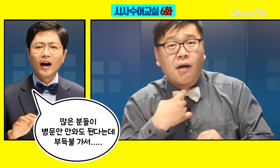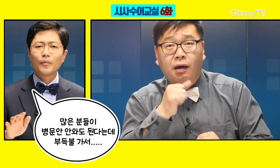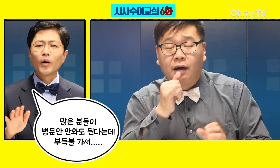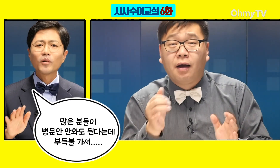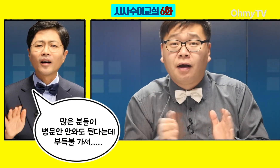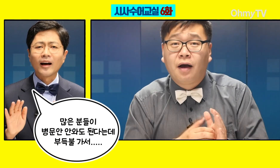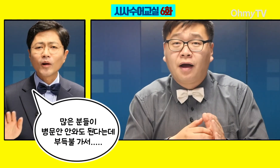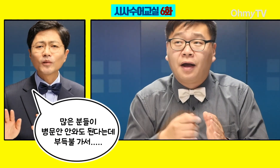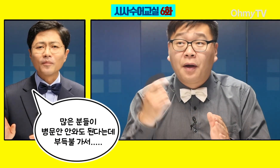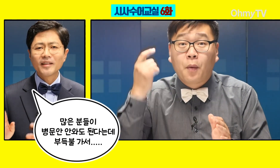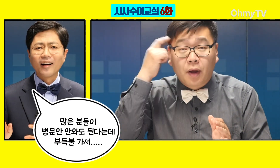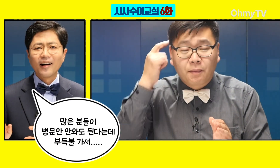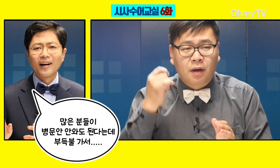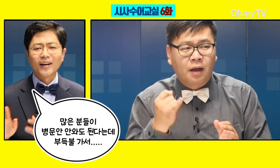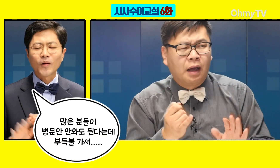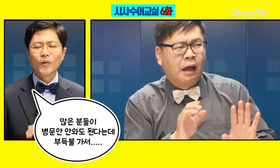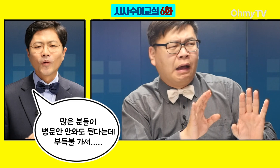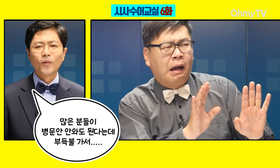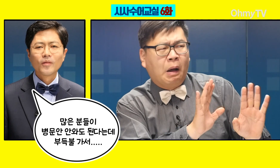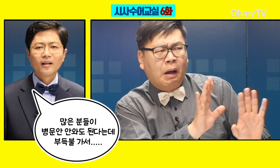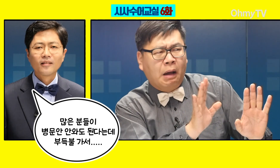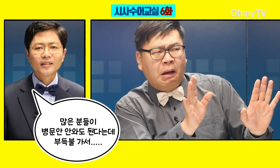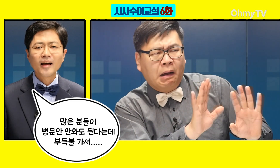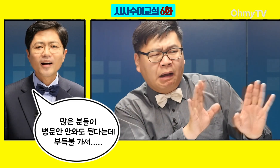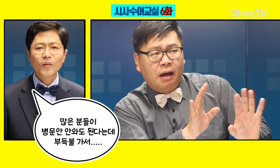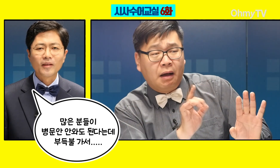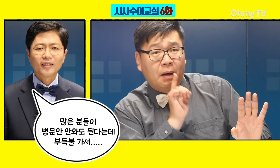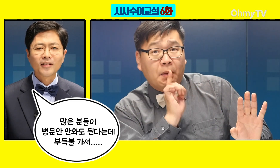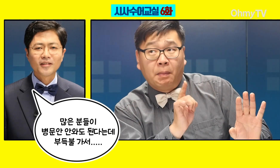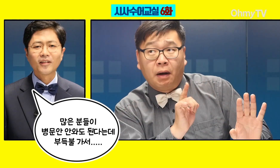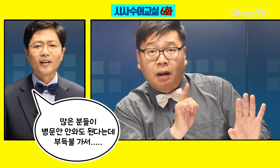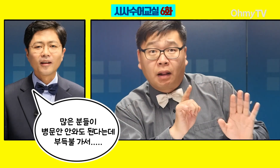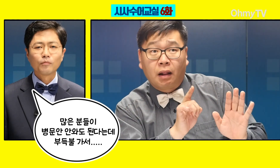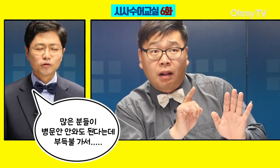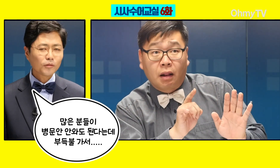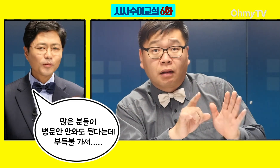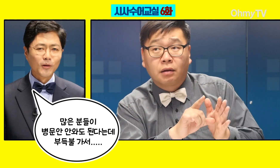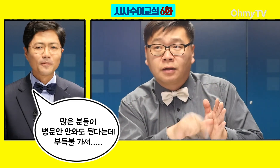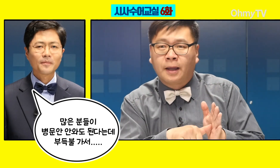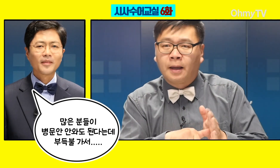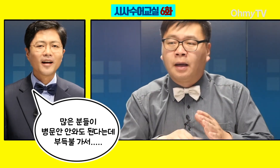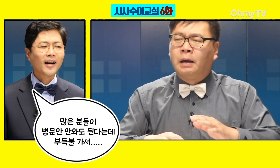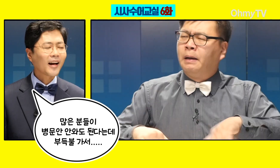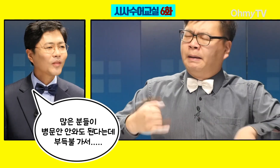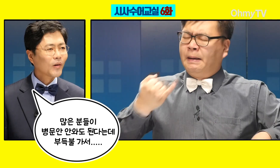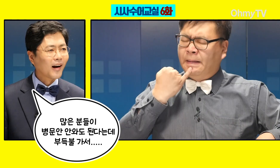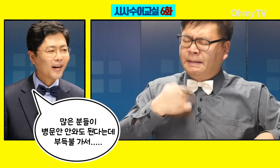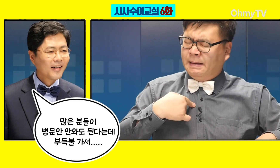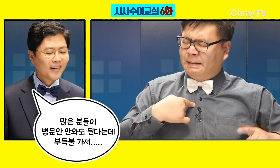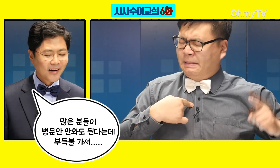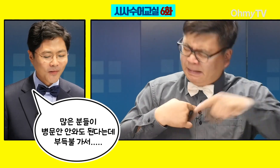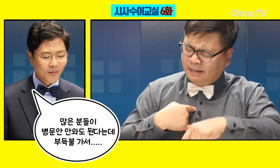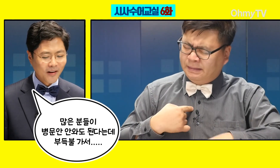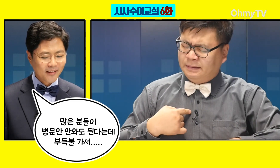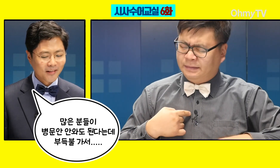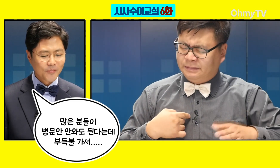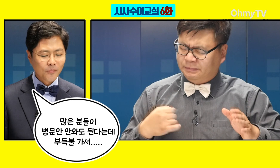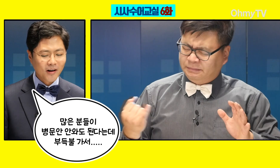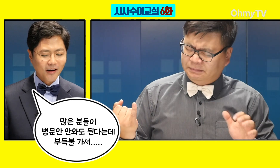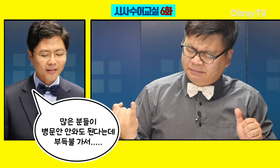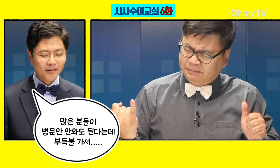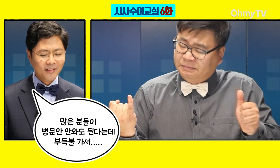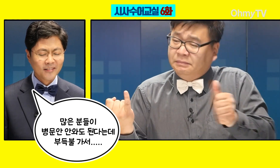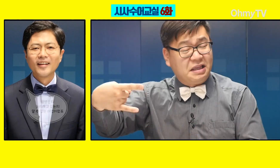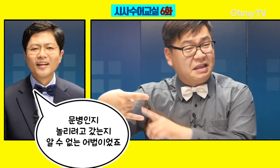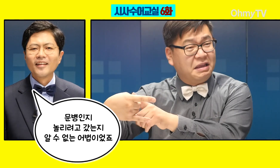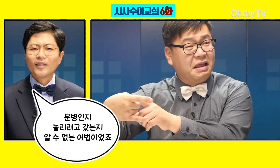분들이 병문안 안 와도 됩니다라고 사양하고 있었던 시절에 부득불 내가 가겠노라 라고 해서는